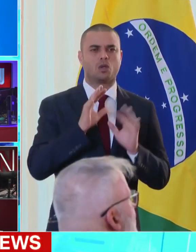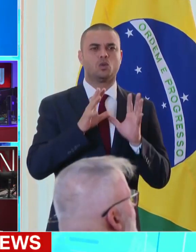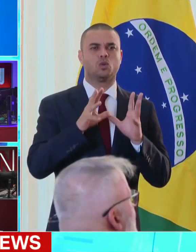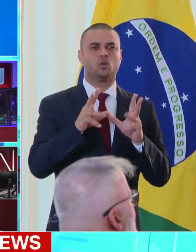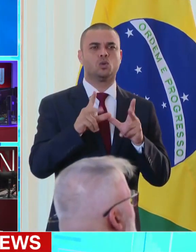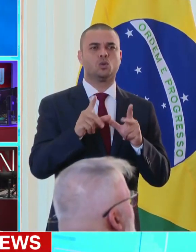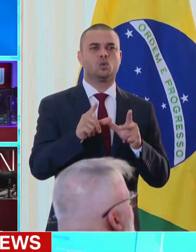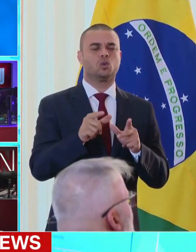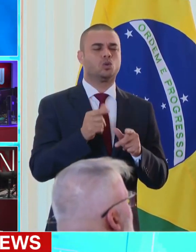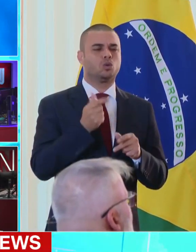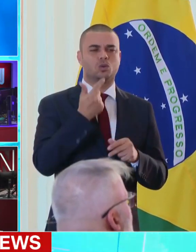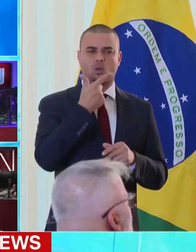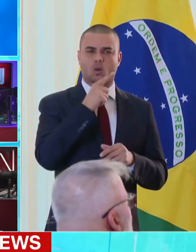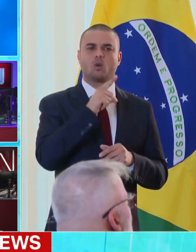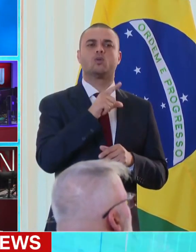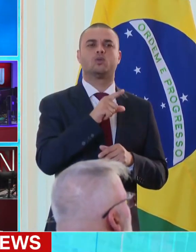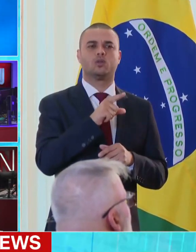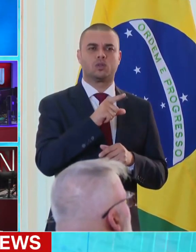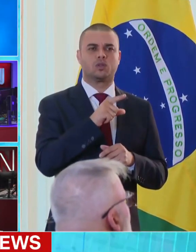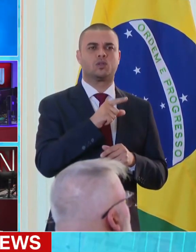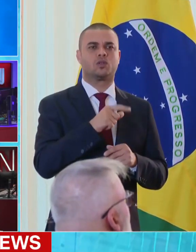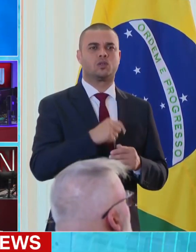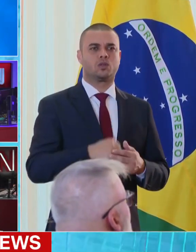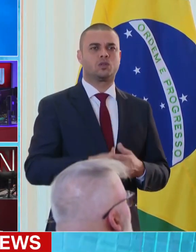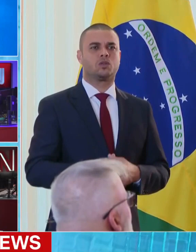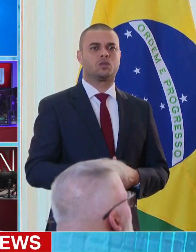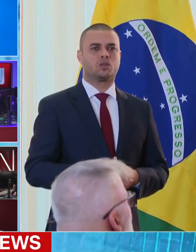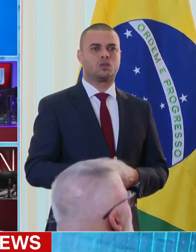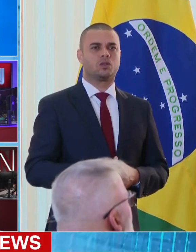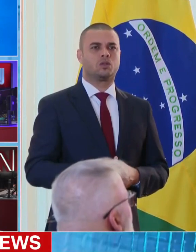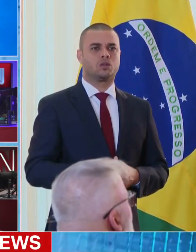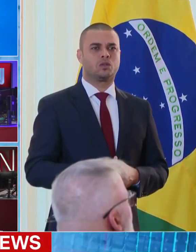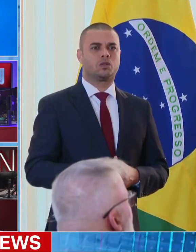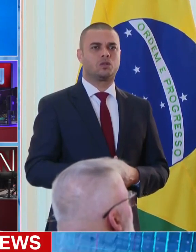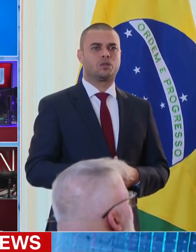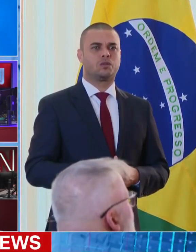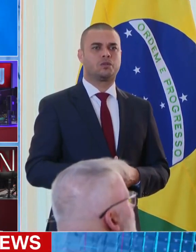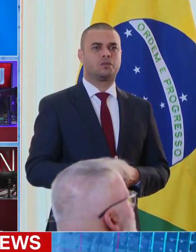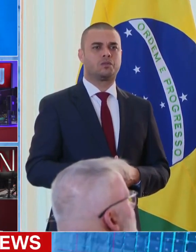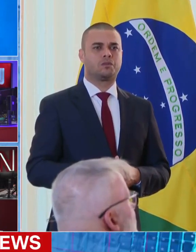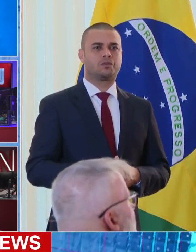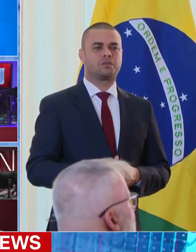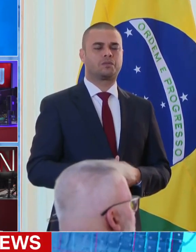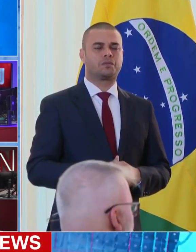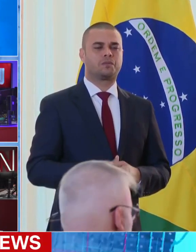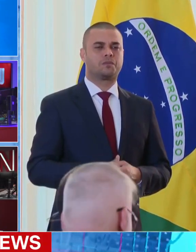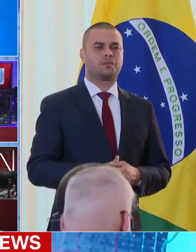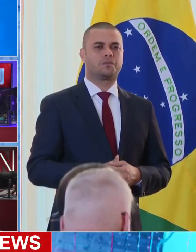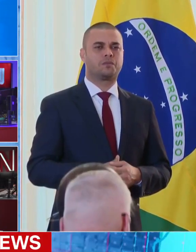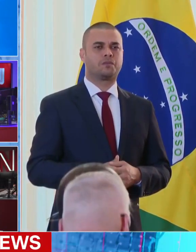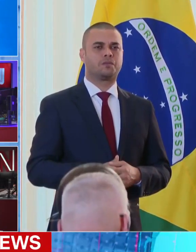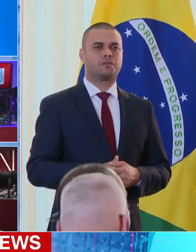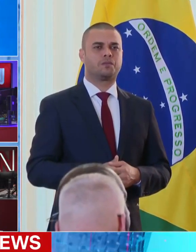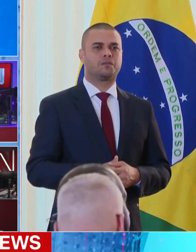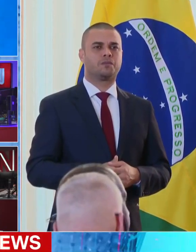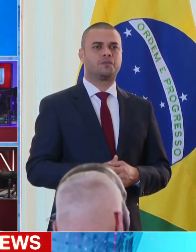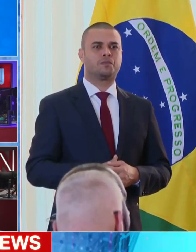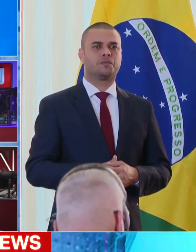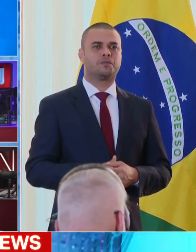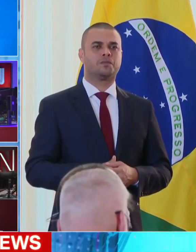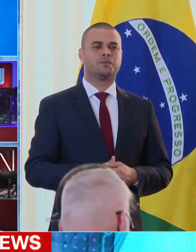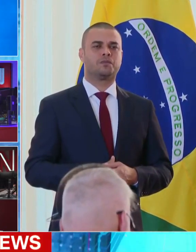encarar o que ele fez como é uma motivação que é animar a sua militância quem animar o seu eleitorado